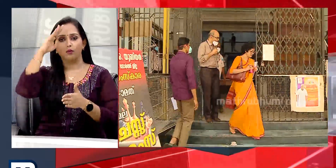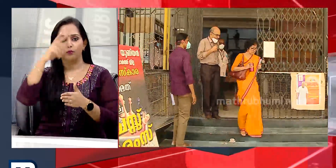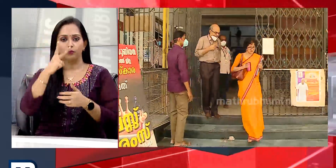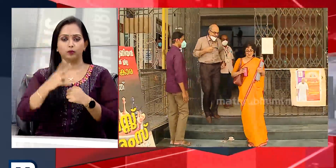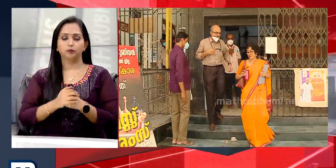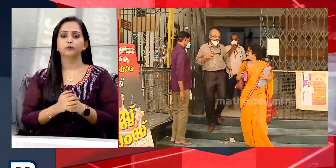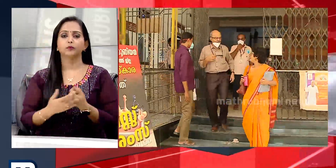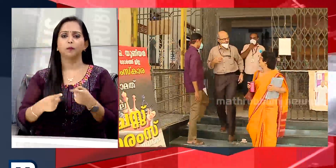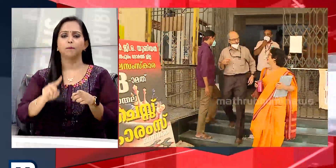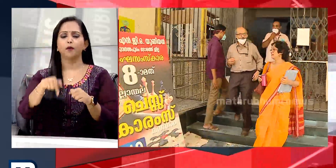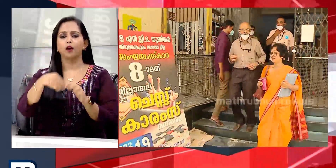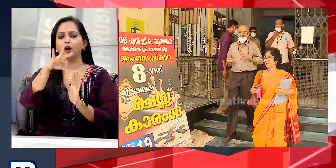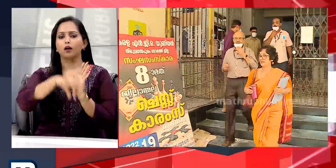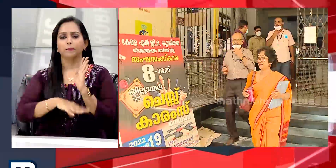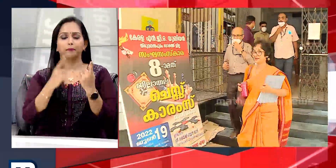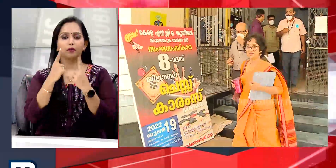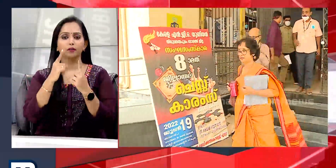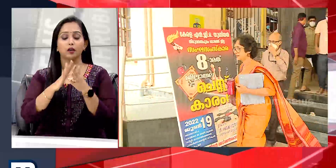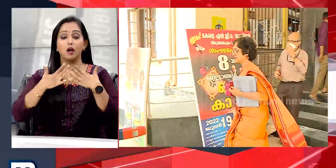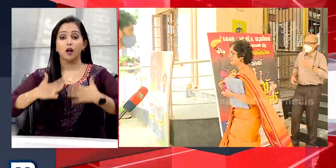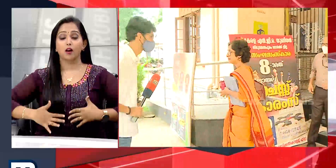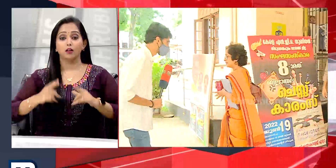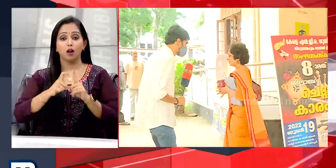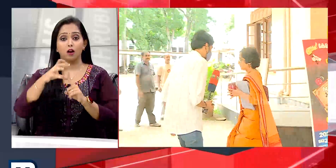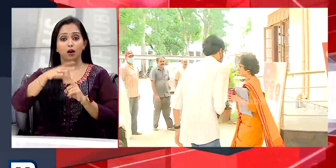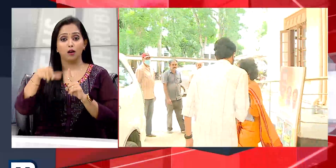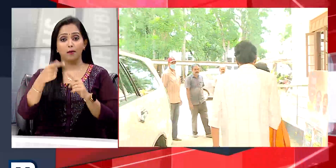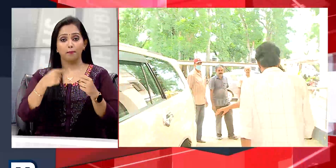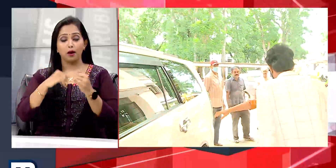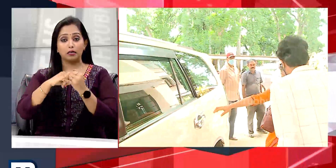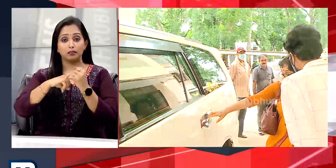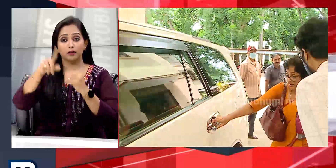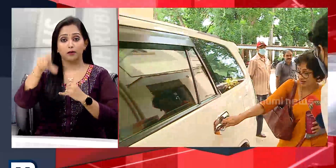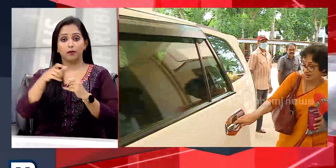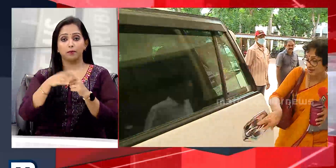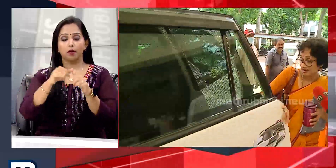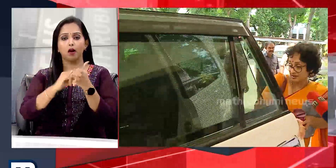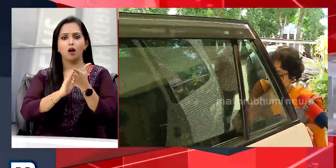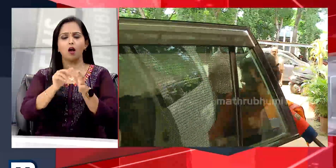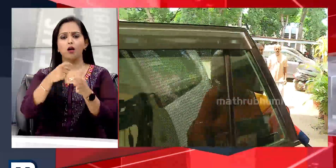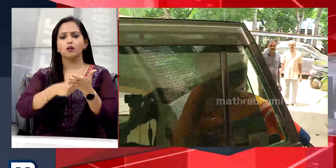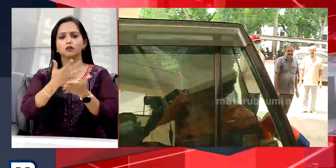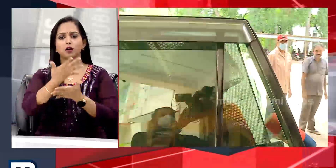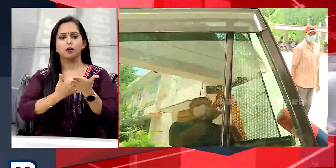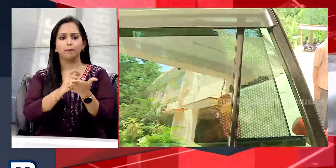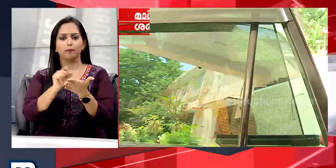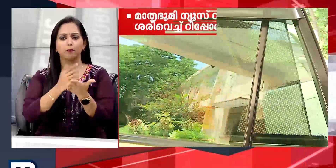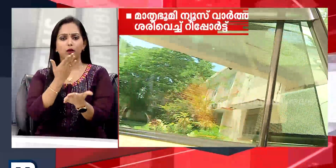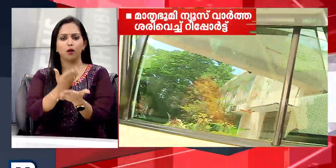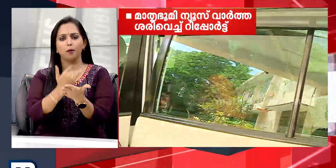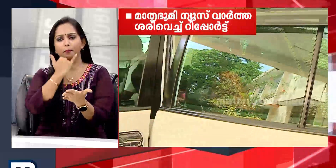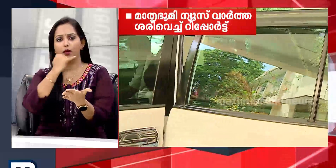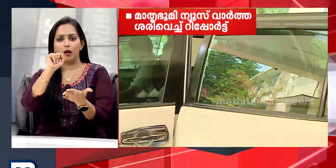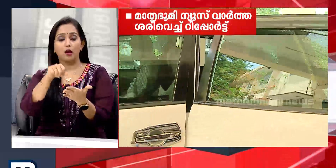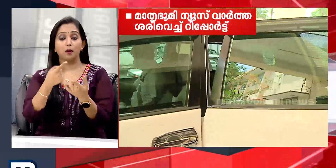സംഭവത്തിൽ വിശദമായ അന്വേഷണം നടത്തി ആരോഗ്യവകുപ്പ് അഡീഷണൽ ചീഫ് സെക്രട്ടറി ഡോക്ടർ ആശാ തോമസ് സമർപ്പിച്ച റിപ്പോർട്ടിൽ വീഴ്ചകൾ സമ്മതിക്കുമ്പോഴും